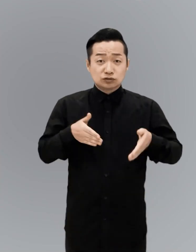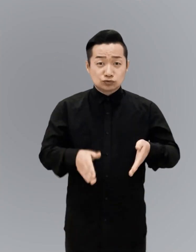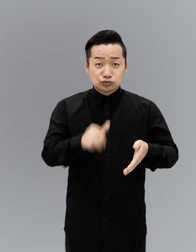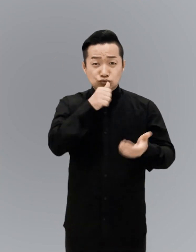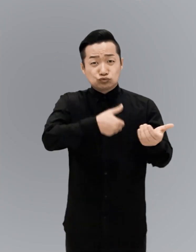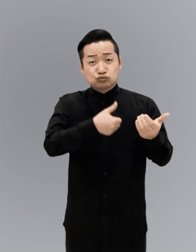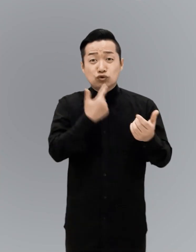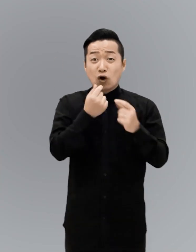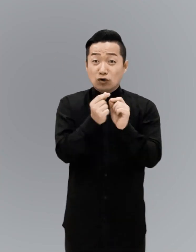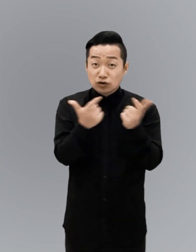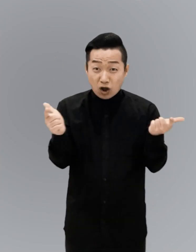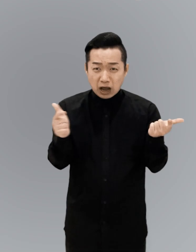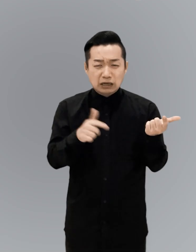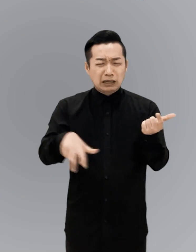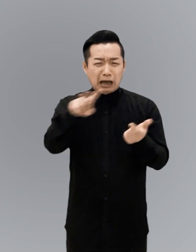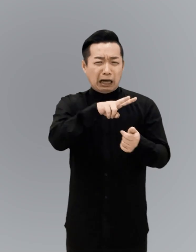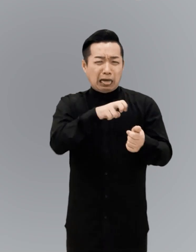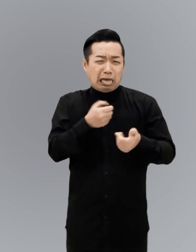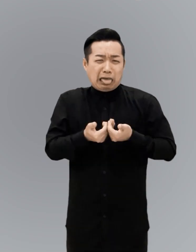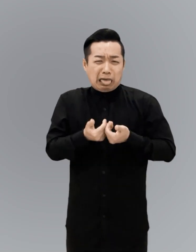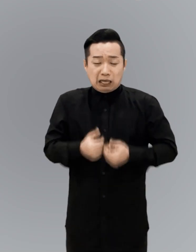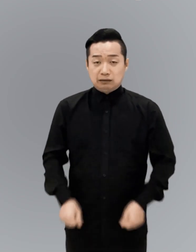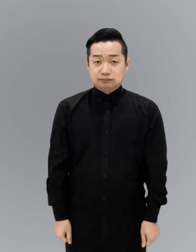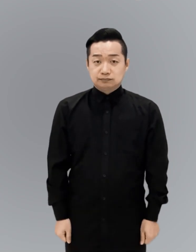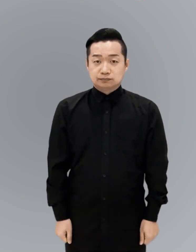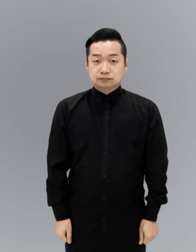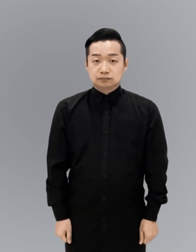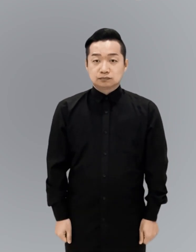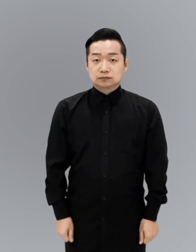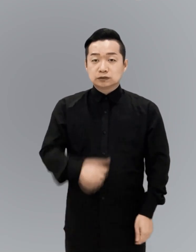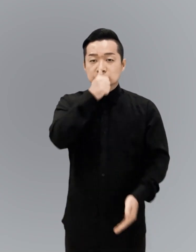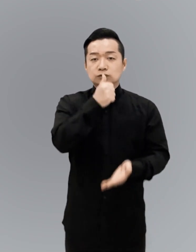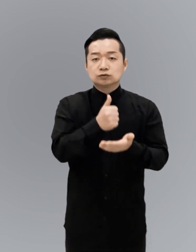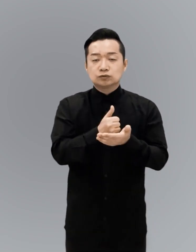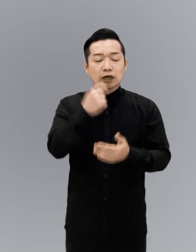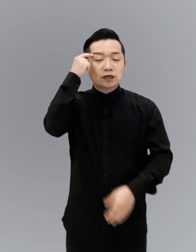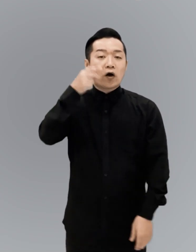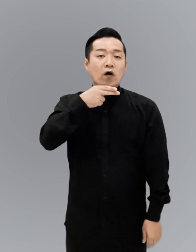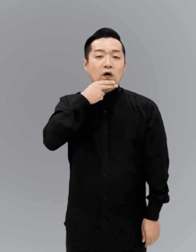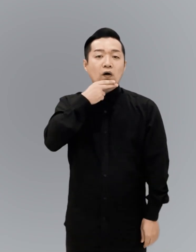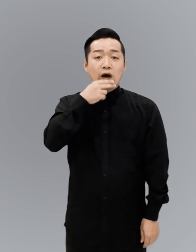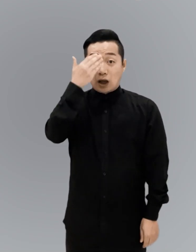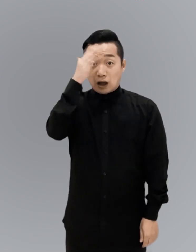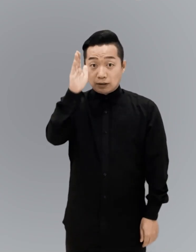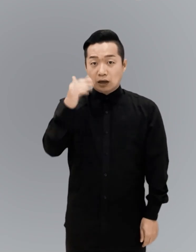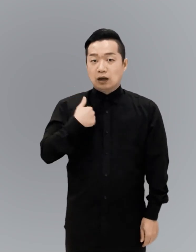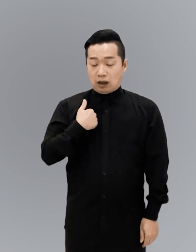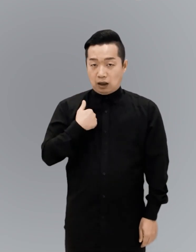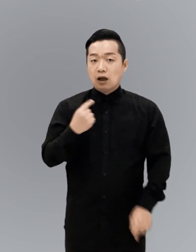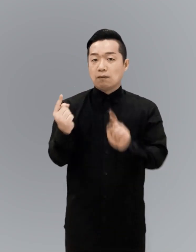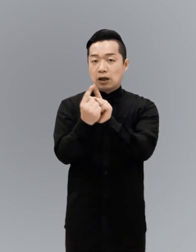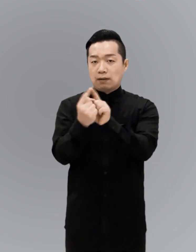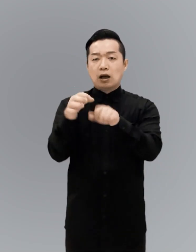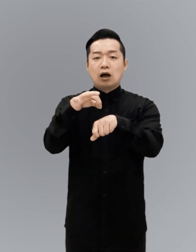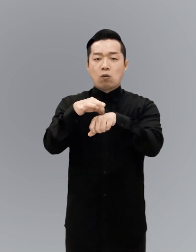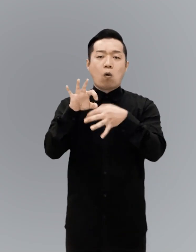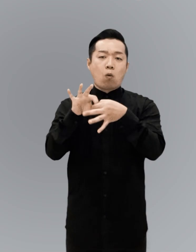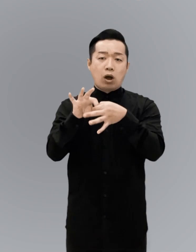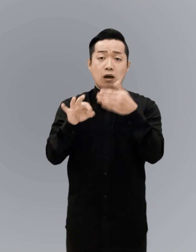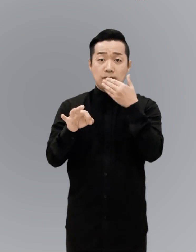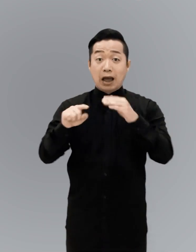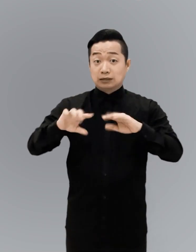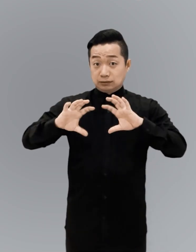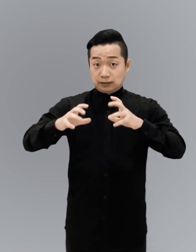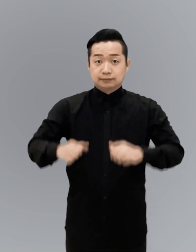출산이나 모유 수유 같은 것들은 경멸하고 아무 이성이나 죄의식 없이 잠자리를 같이 할 수 있는 세상.